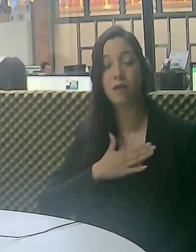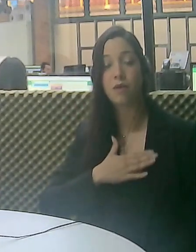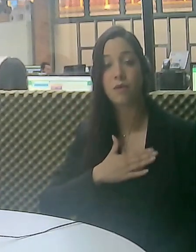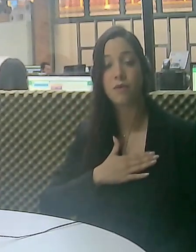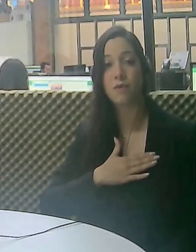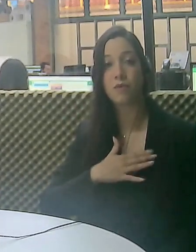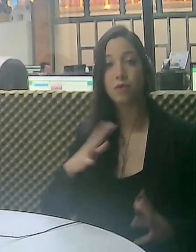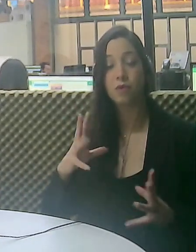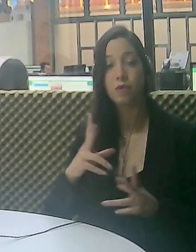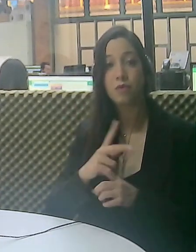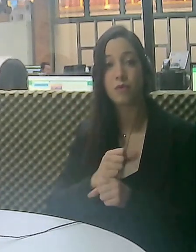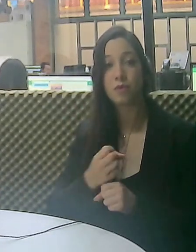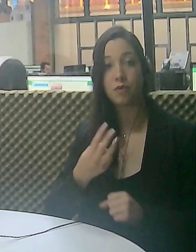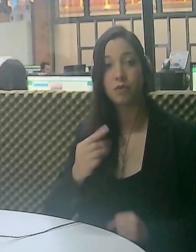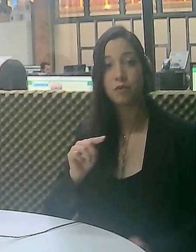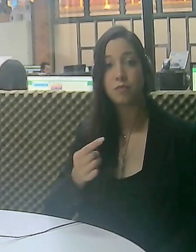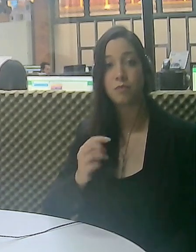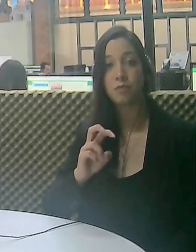e totalizaram